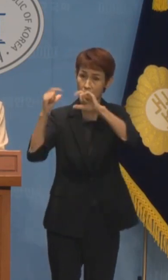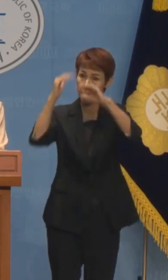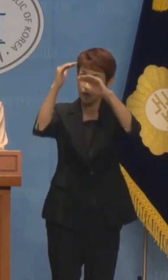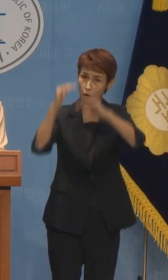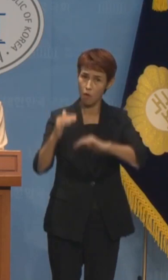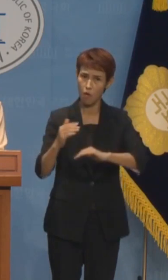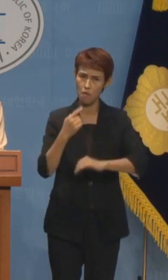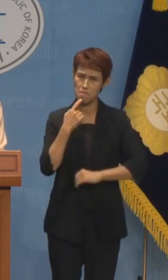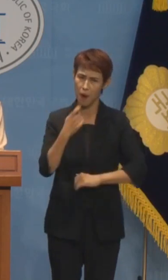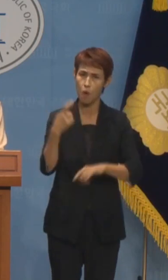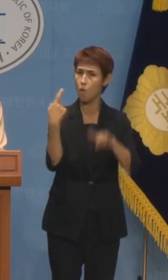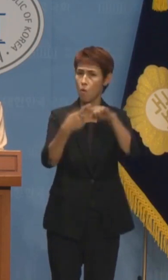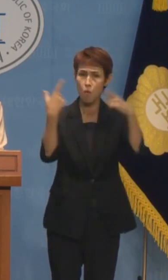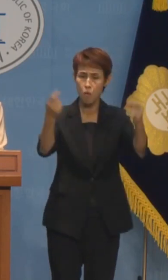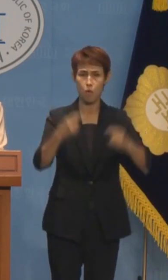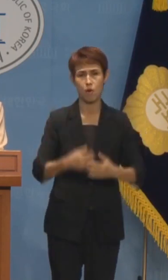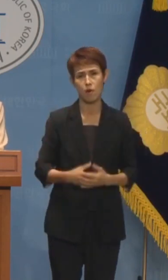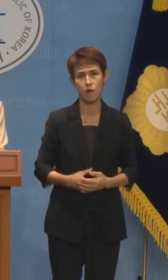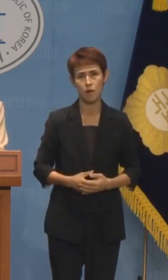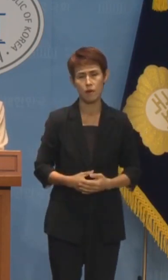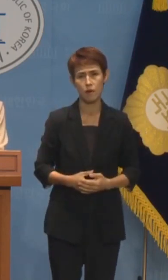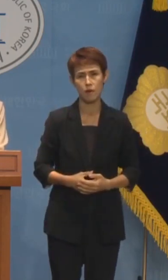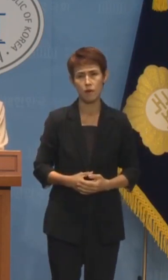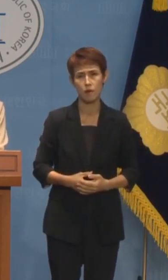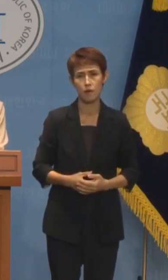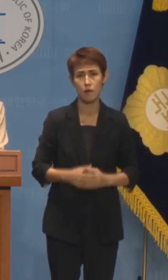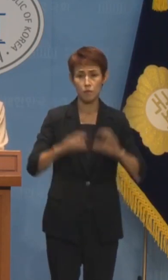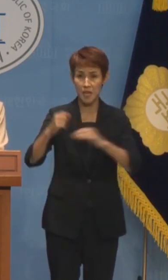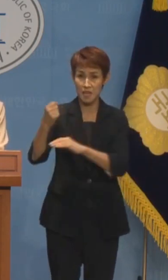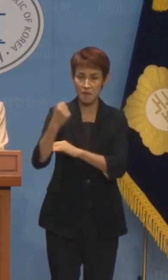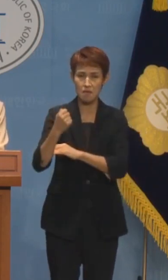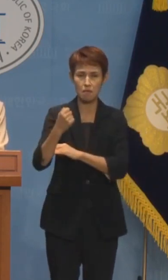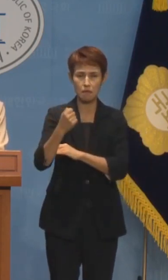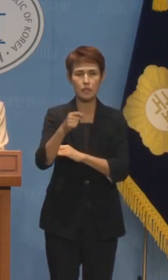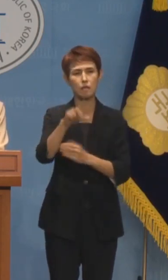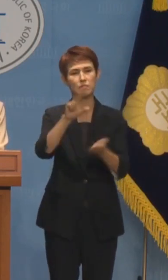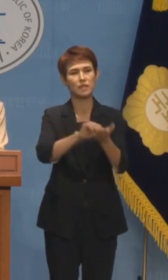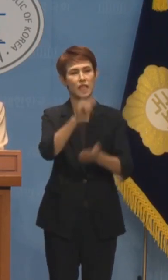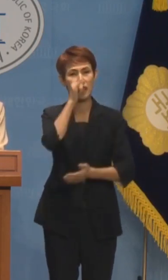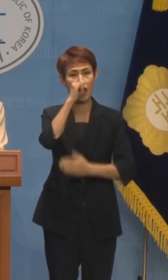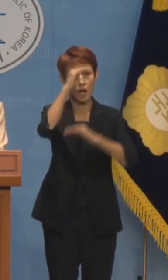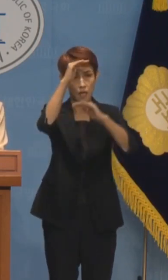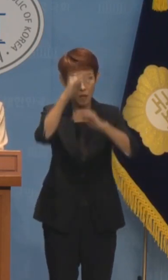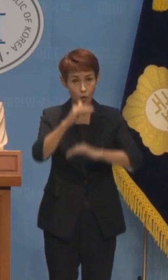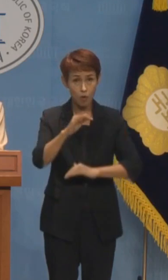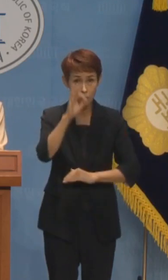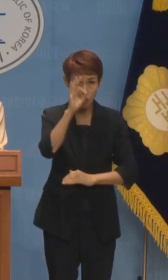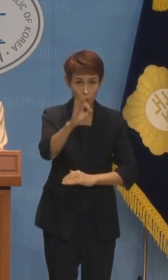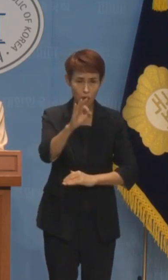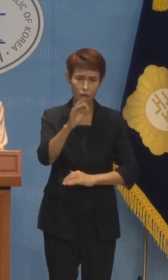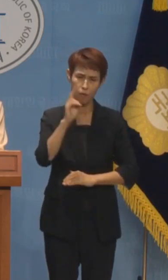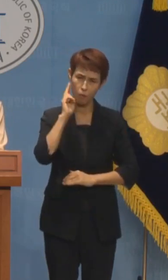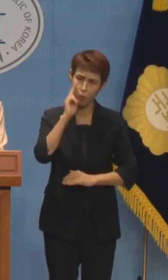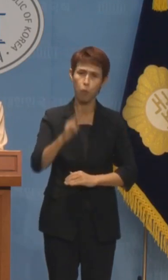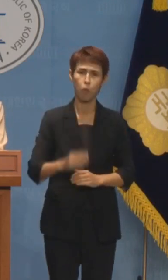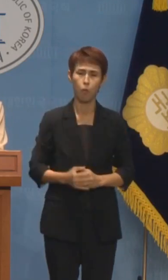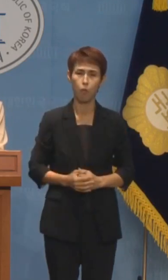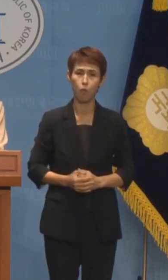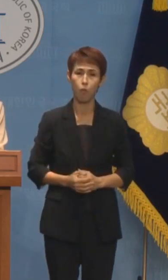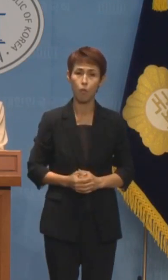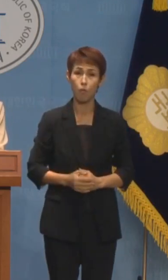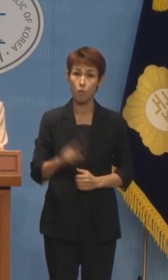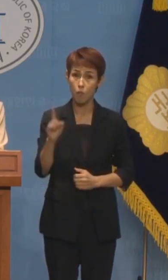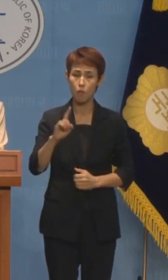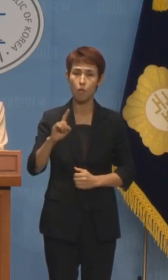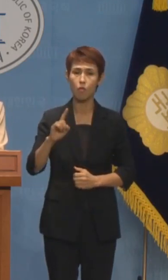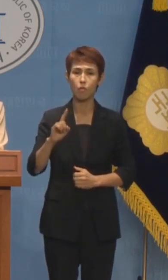거의 협박입니다 국민의 힘이 편파적이라고 언급한 내용을 살펴보면 더 심각합니다